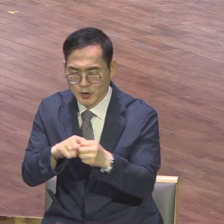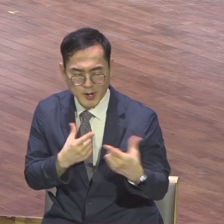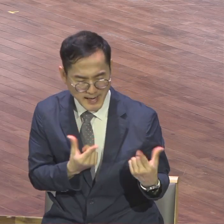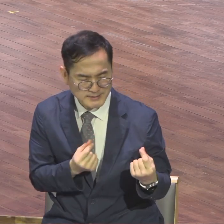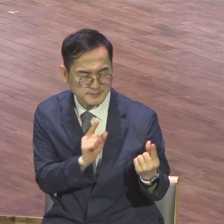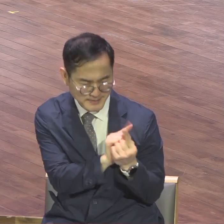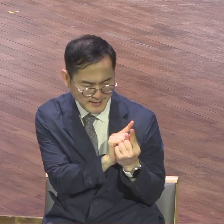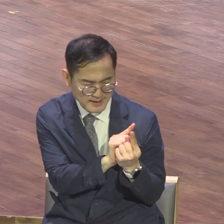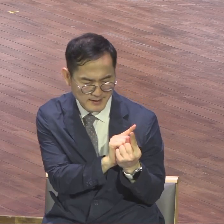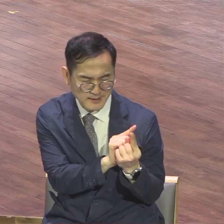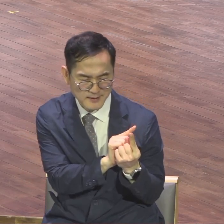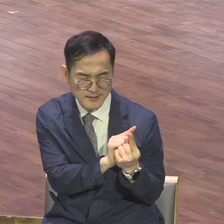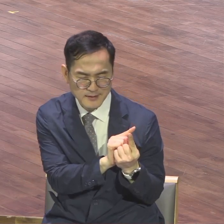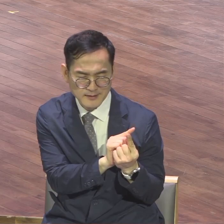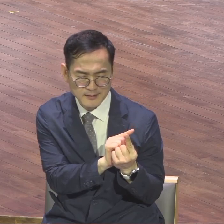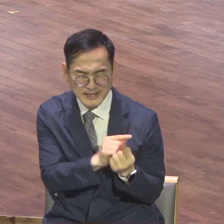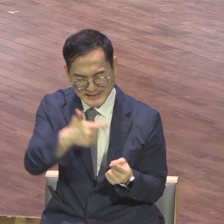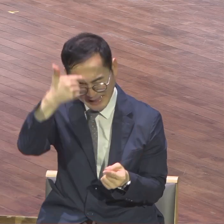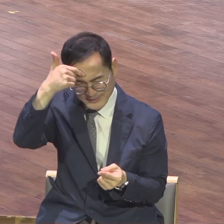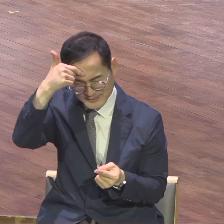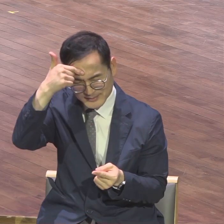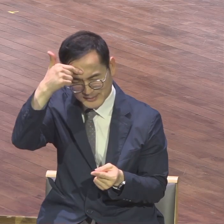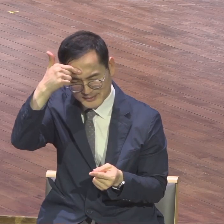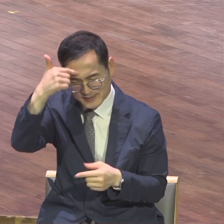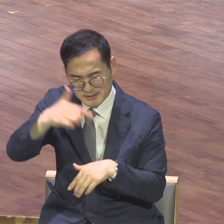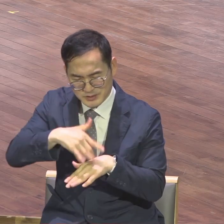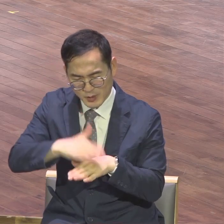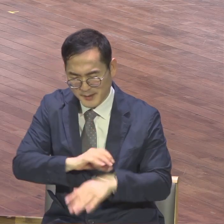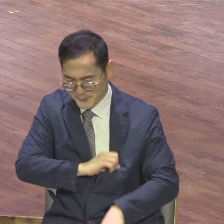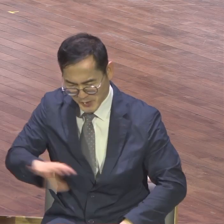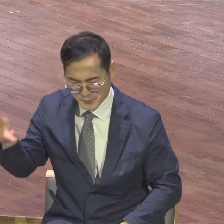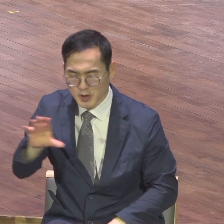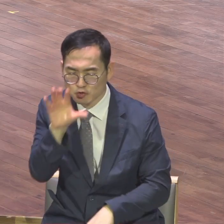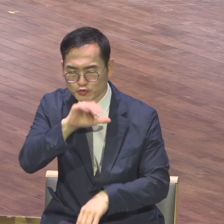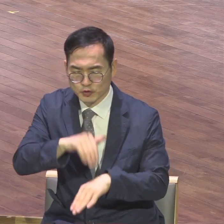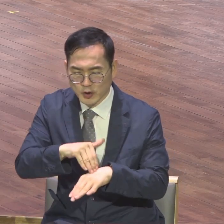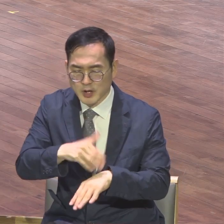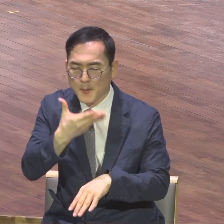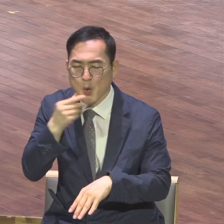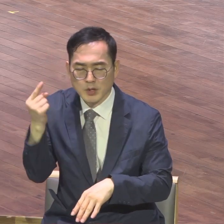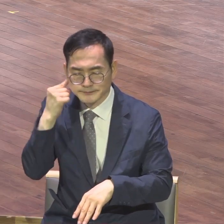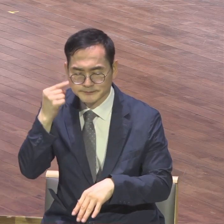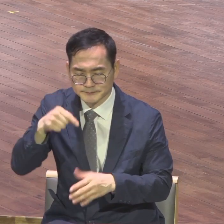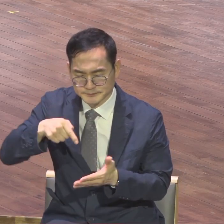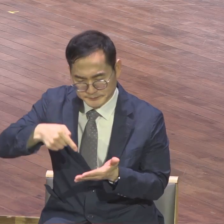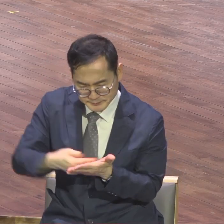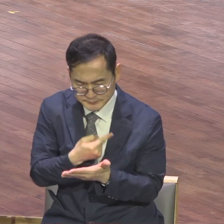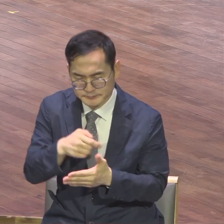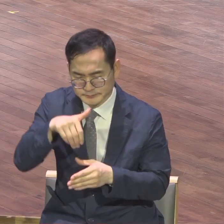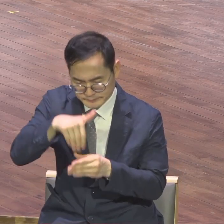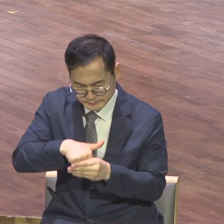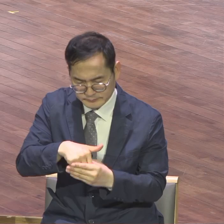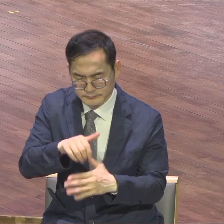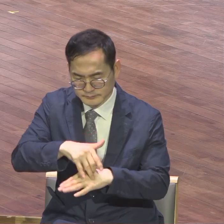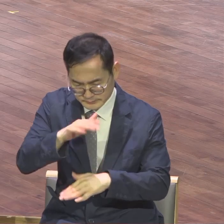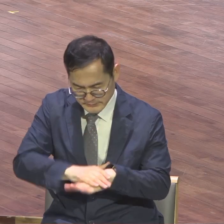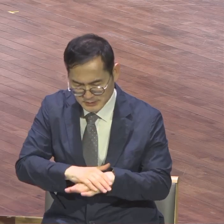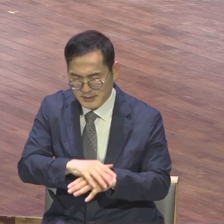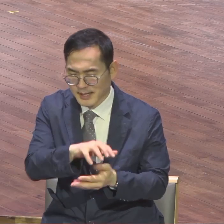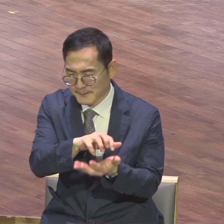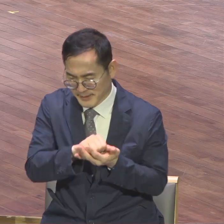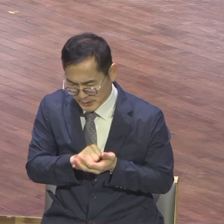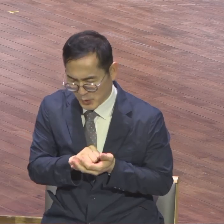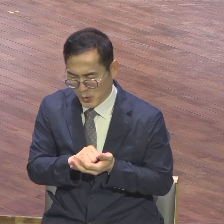앞에서 육신의 옛사람을 벗어버리고 훈련되어져서 완전히 복음이 각인 뿌리 체질자 되어져서 정말 이